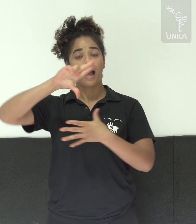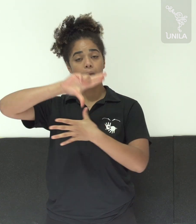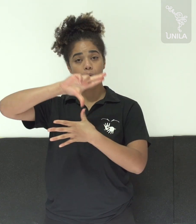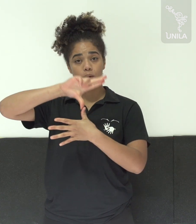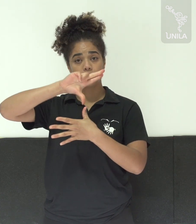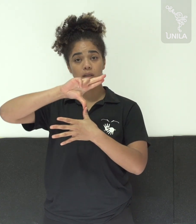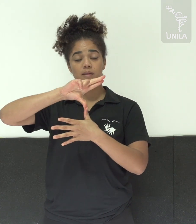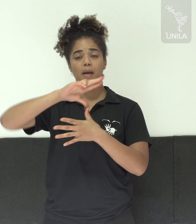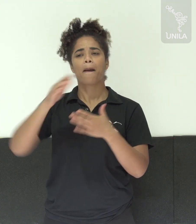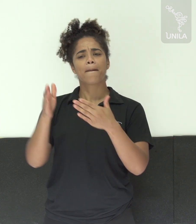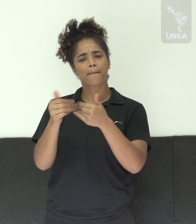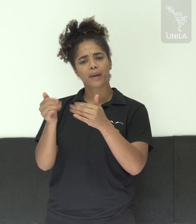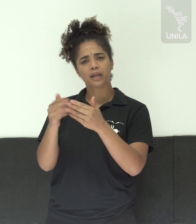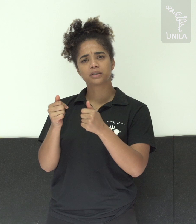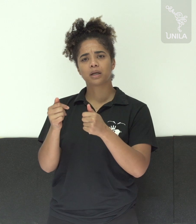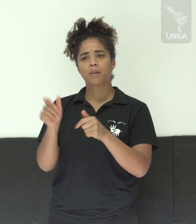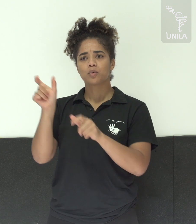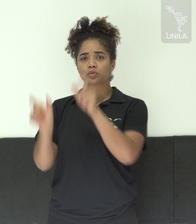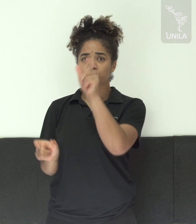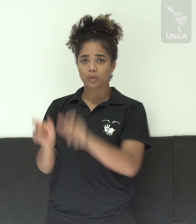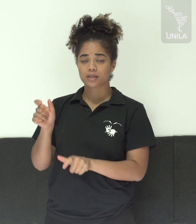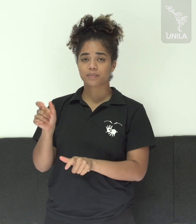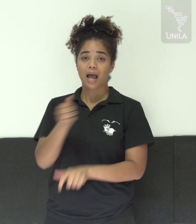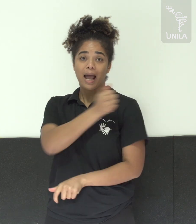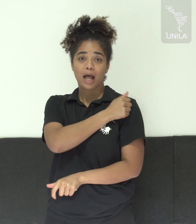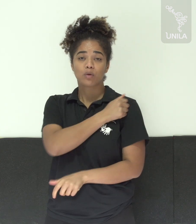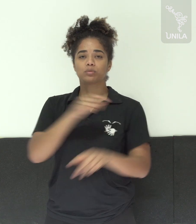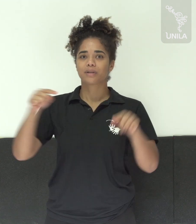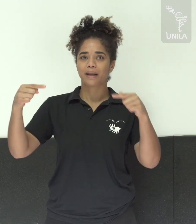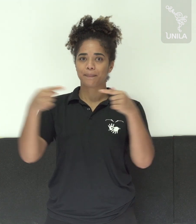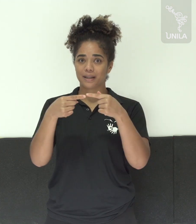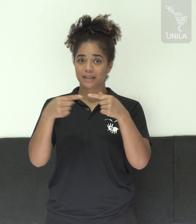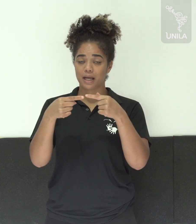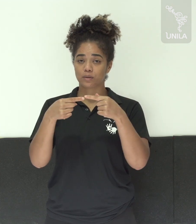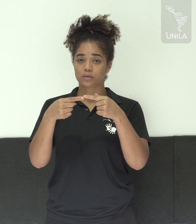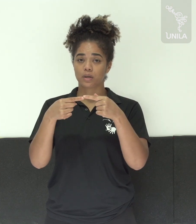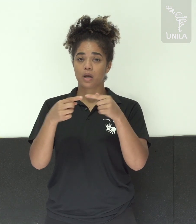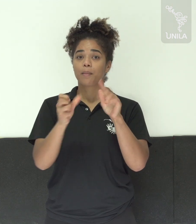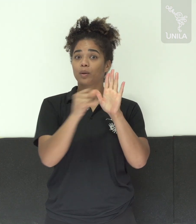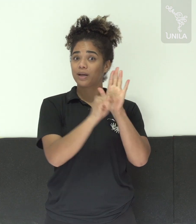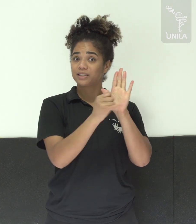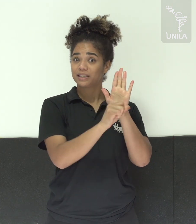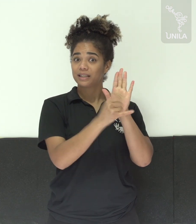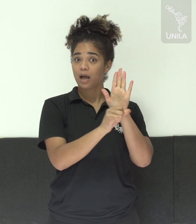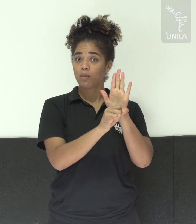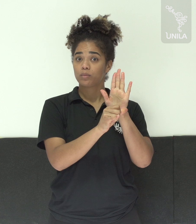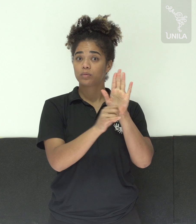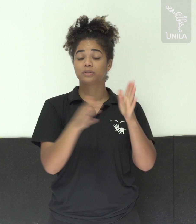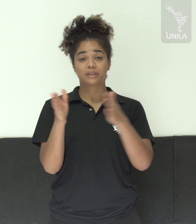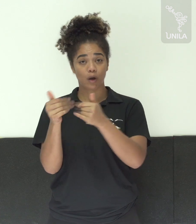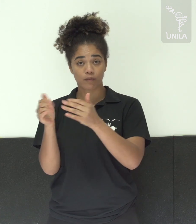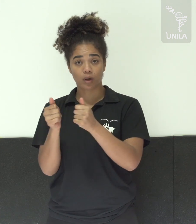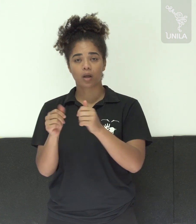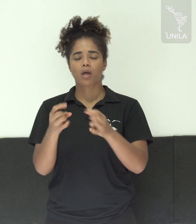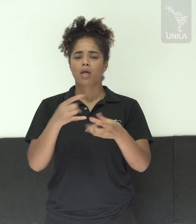aos candidatos empatados, por meio de publicação de edital de convocação, documentos que comprovem a renda